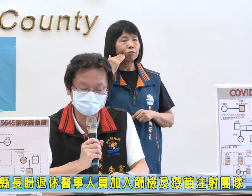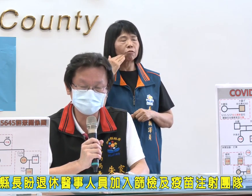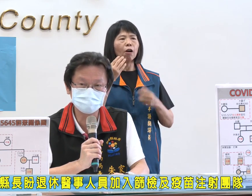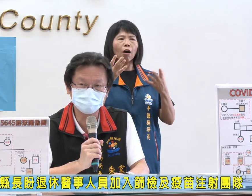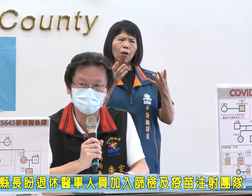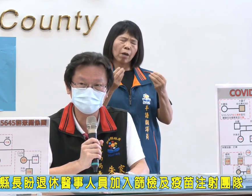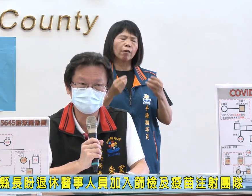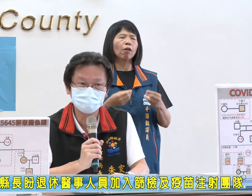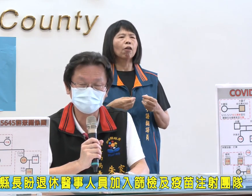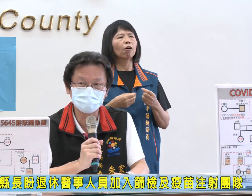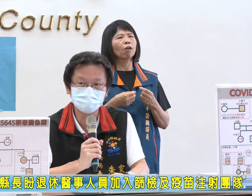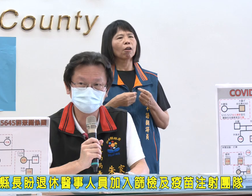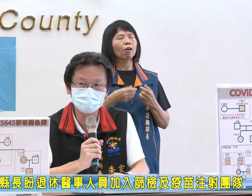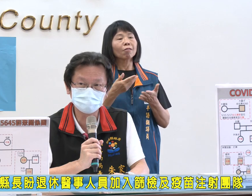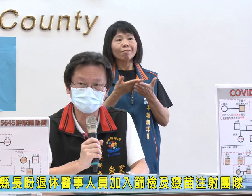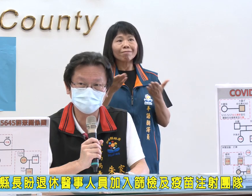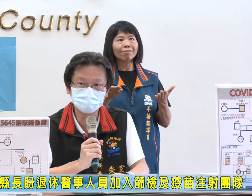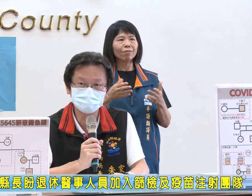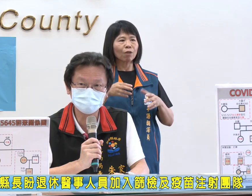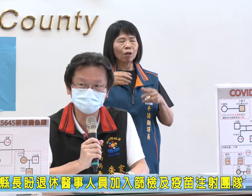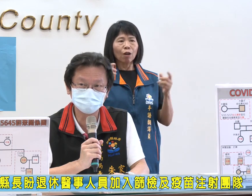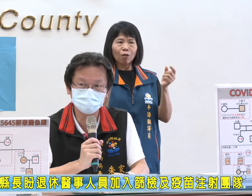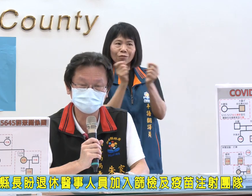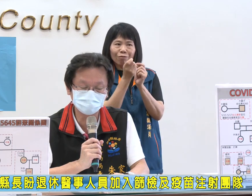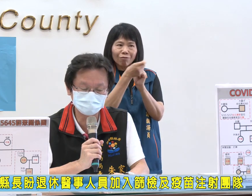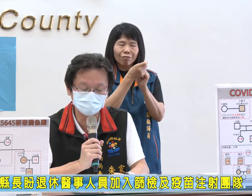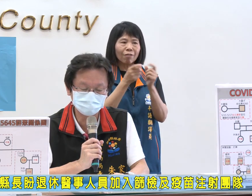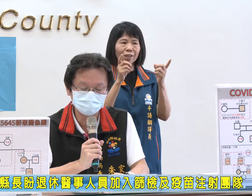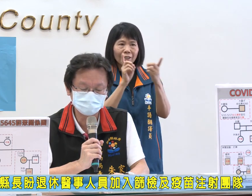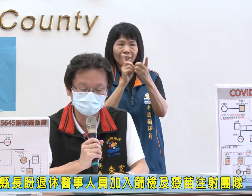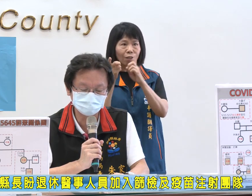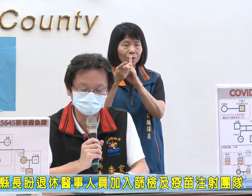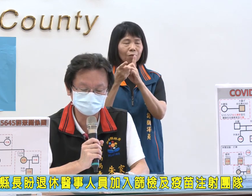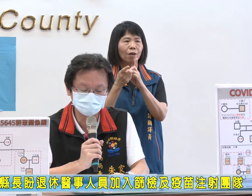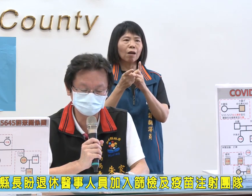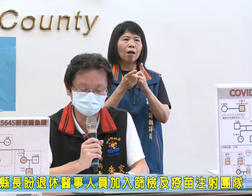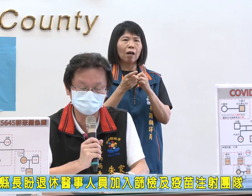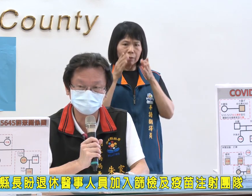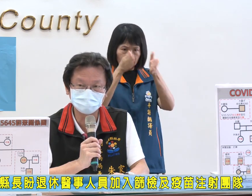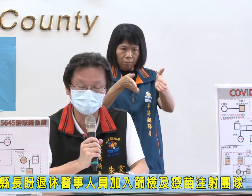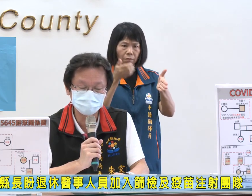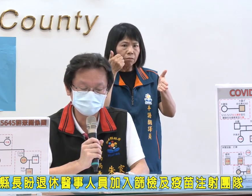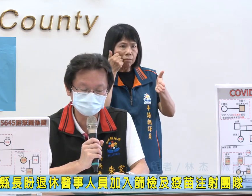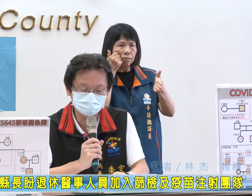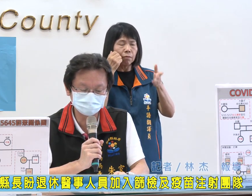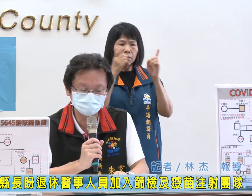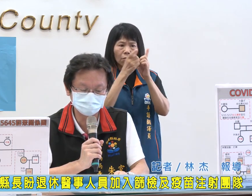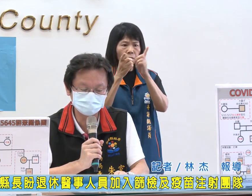的足迹有重叠时，可以联络花莲县卫生局进行询问，花莲县卫生局也